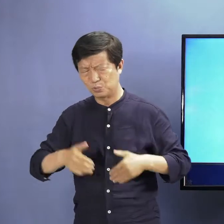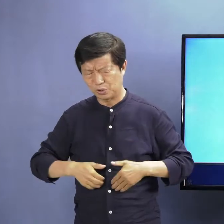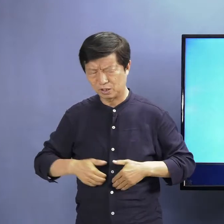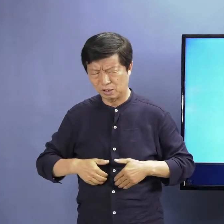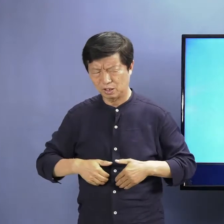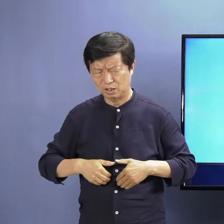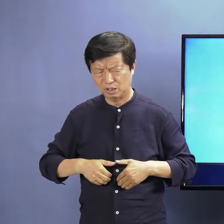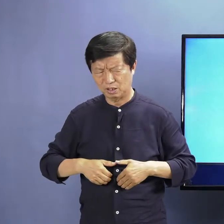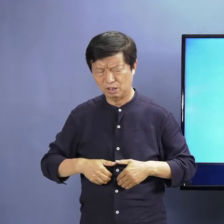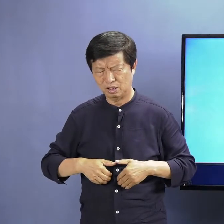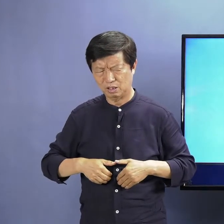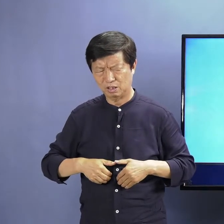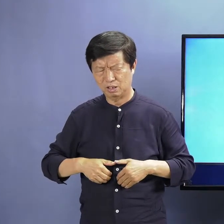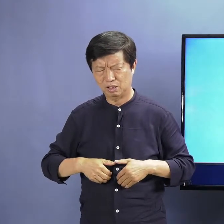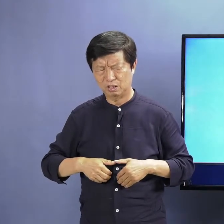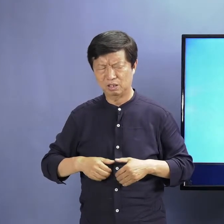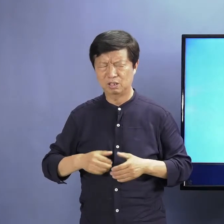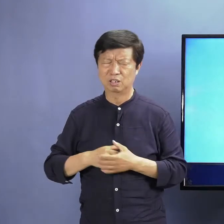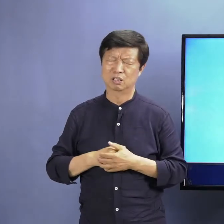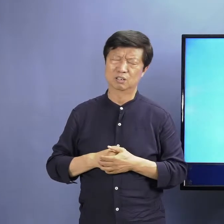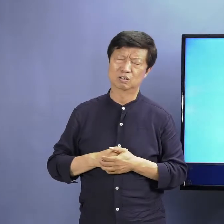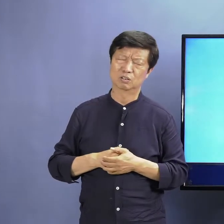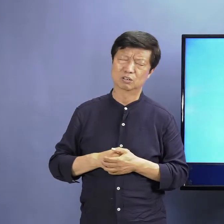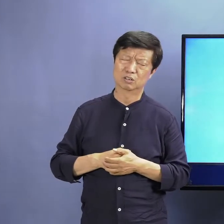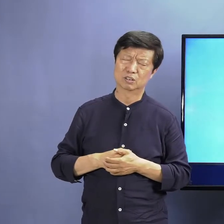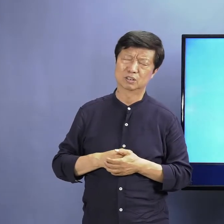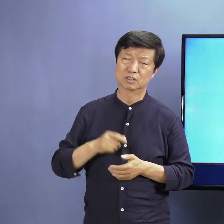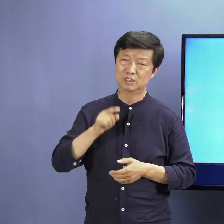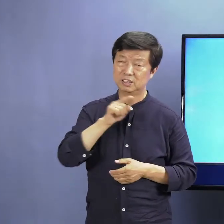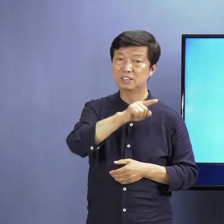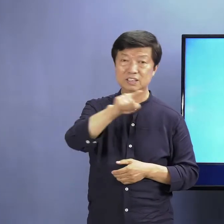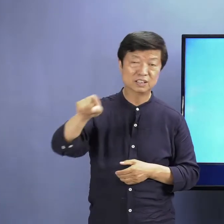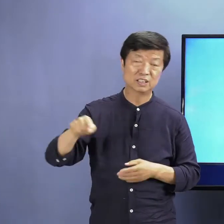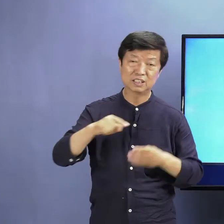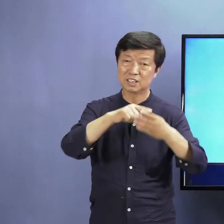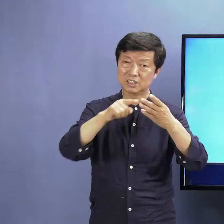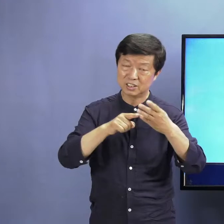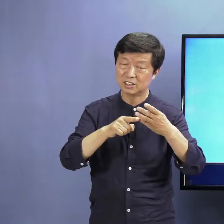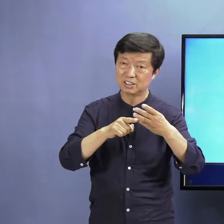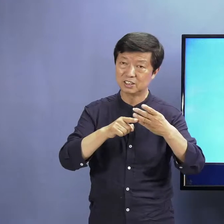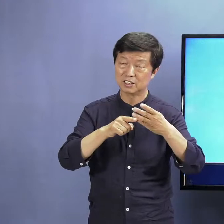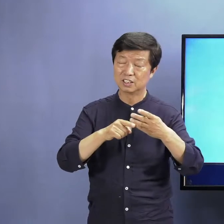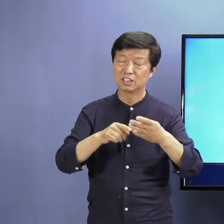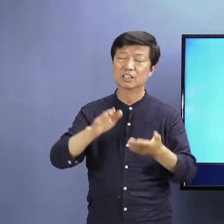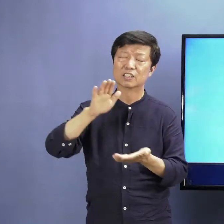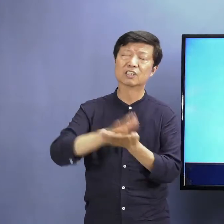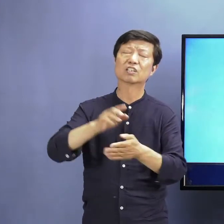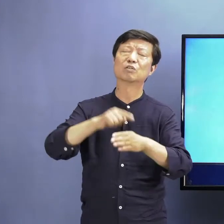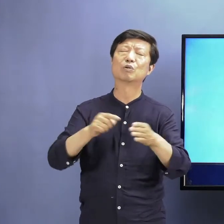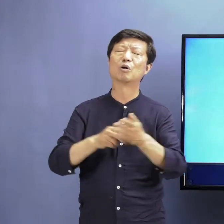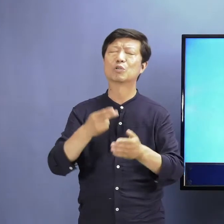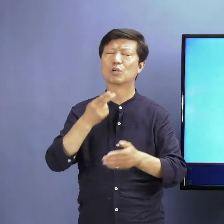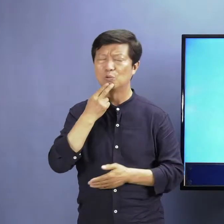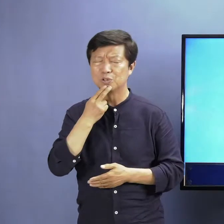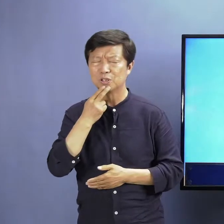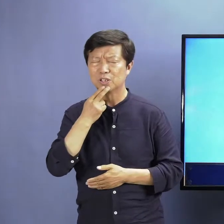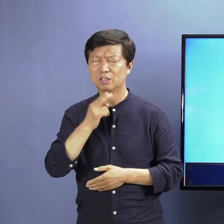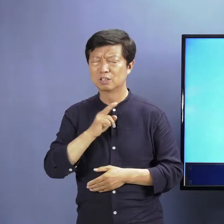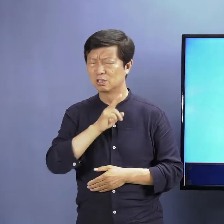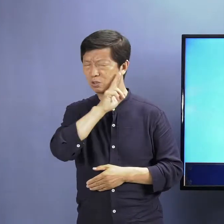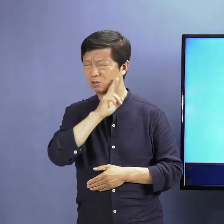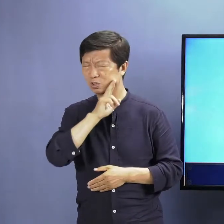의미가 있을까? 그게 열정이 없는 거예요. 그게 열정이 없는 거예요. 그런 기도는 기도 아니에요. 그런